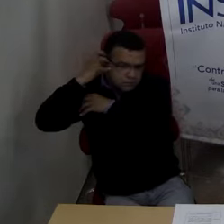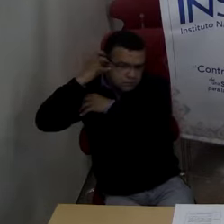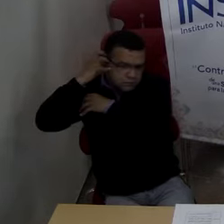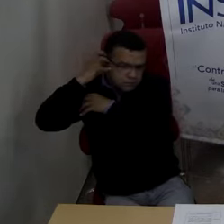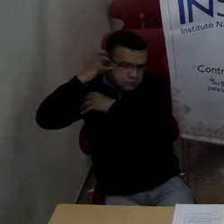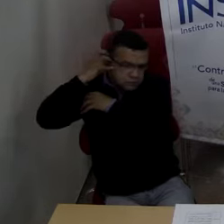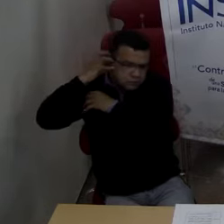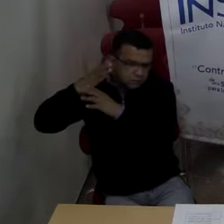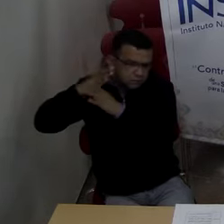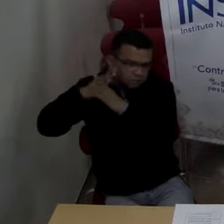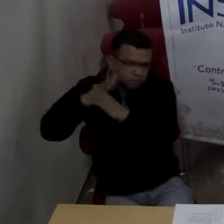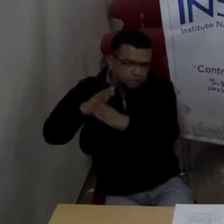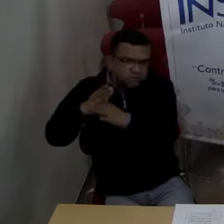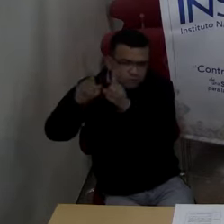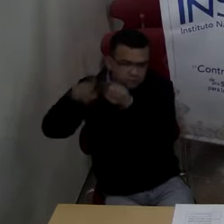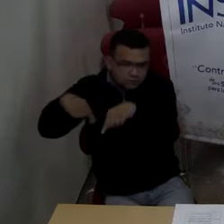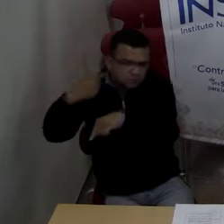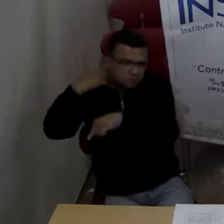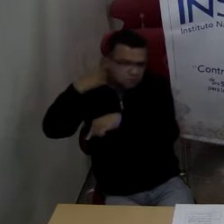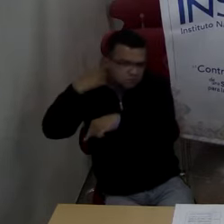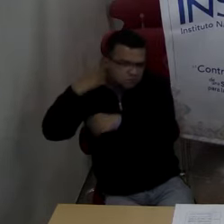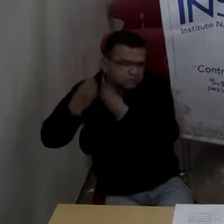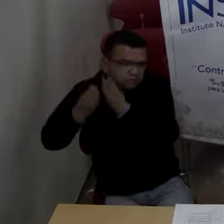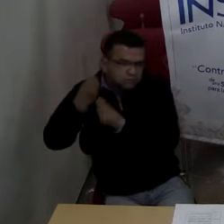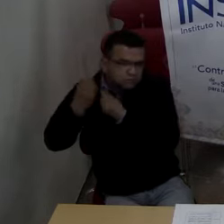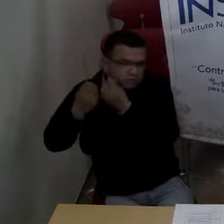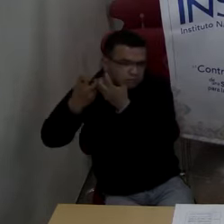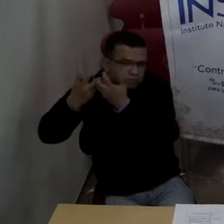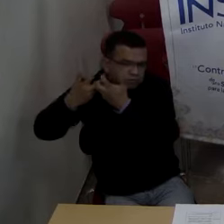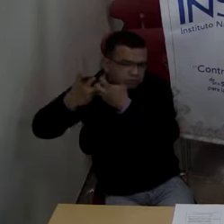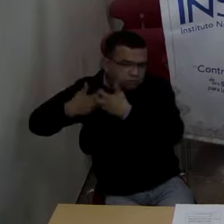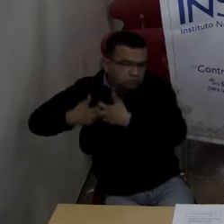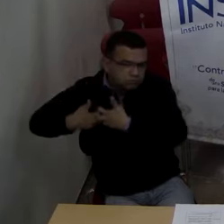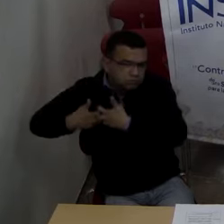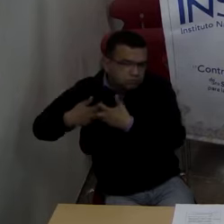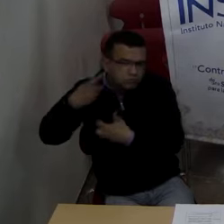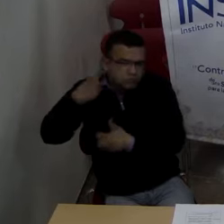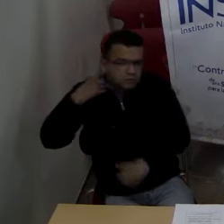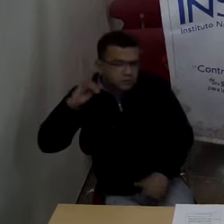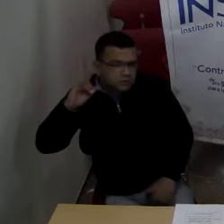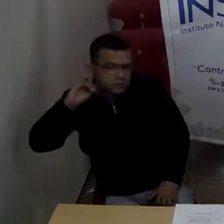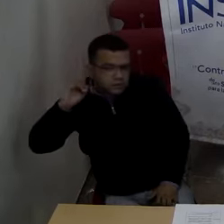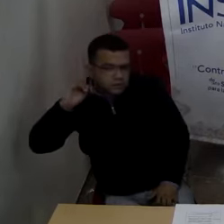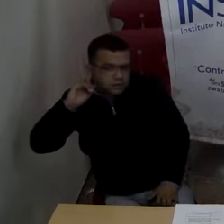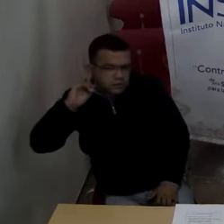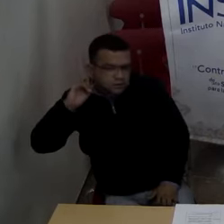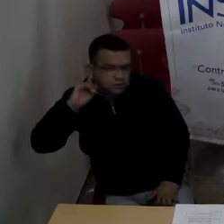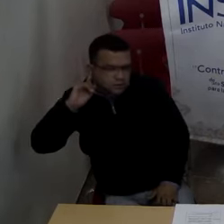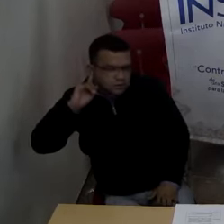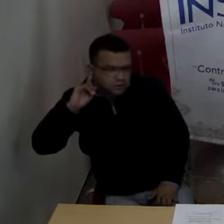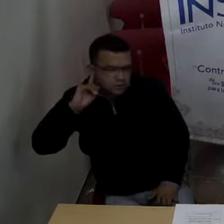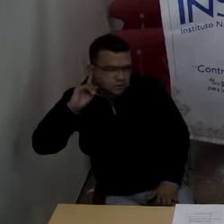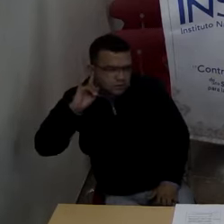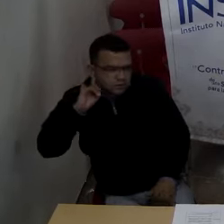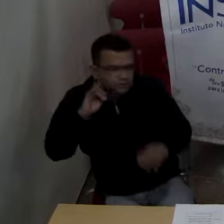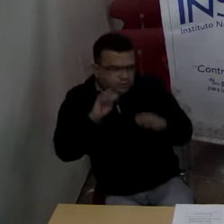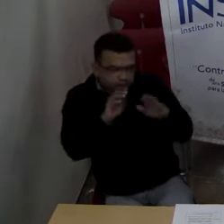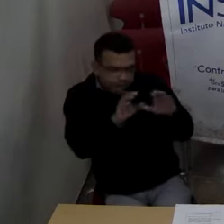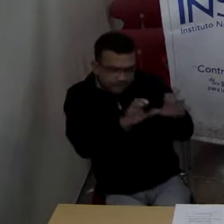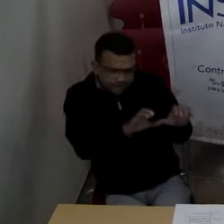escuchar. Entonces, lo que hacen las conductas protectoras es